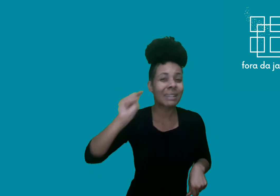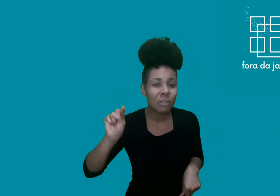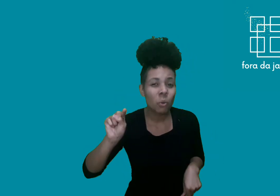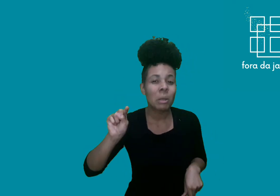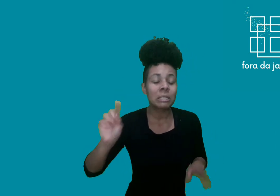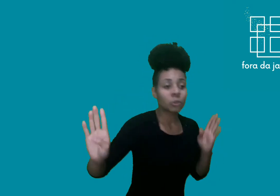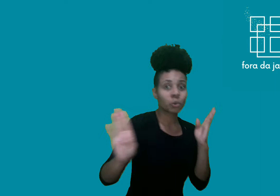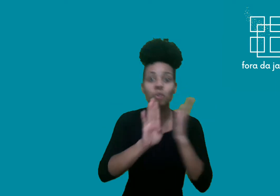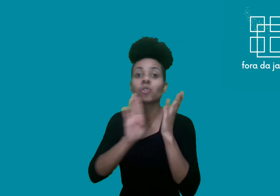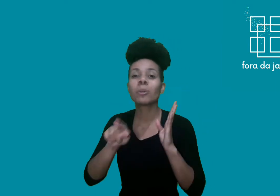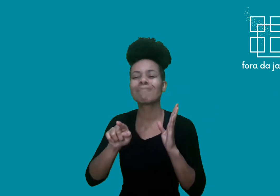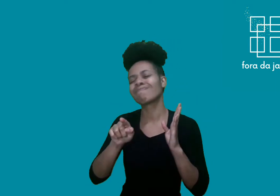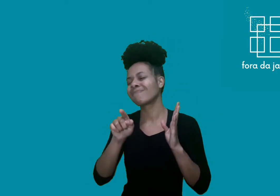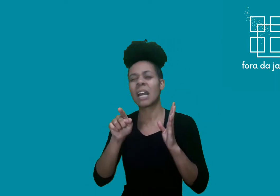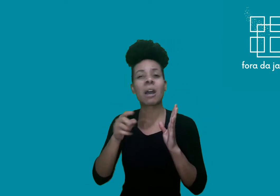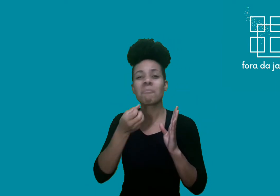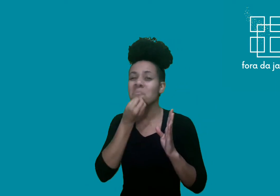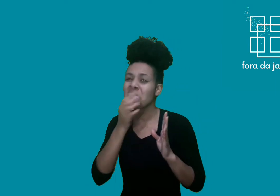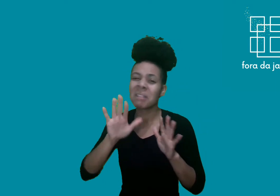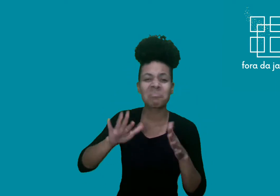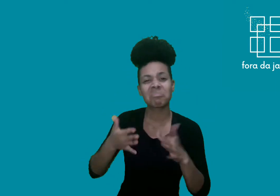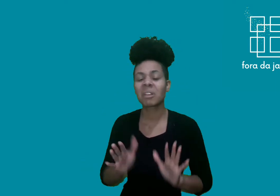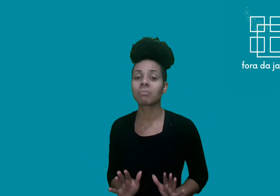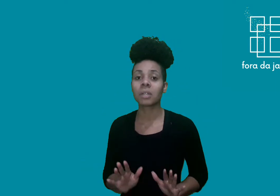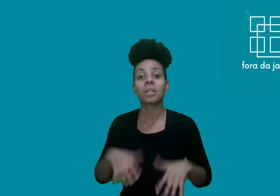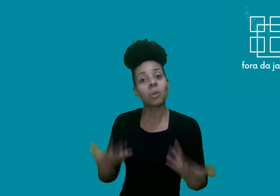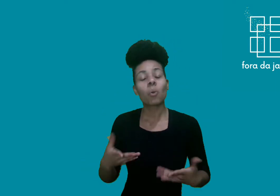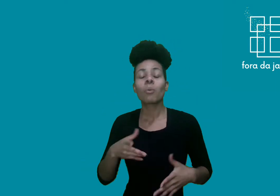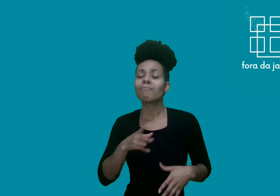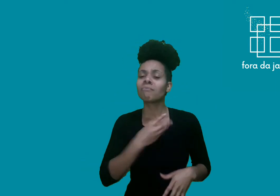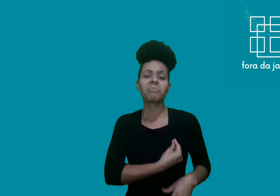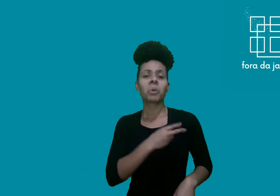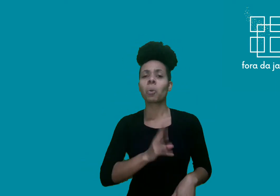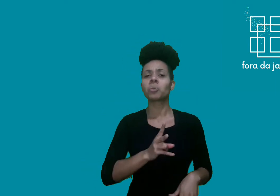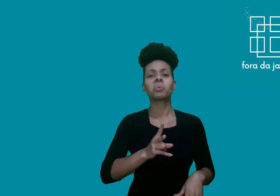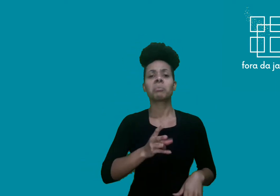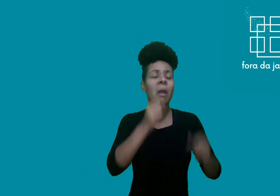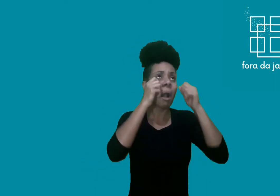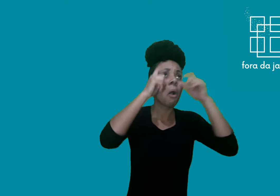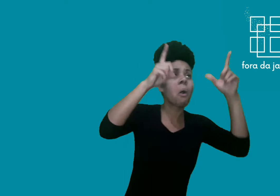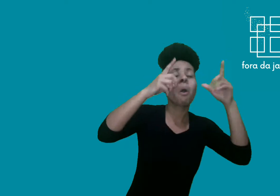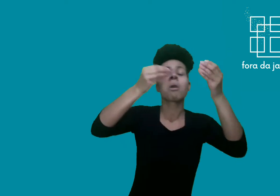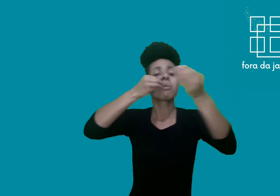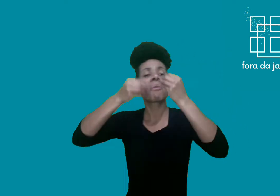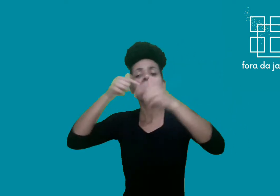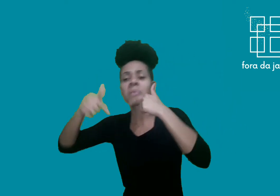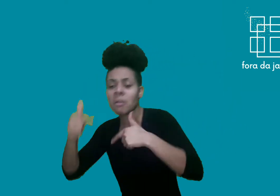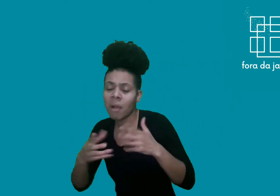gente nem lembra de estar presente, né? E tem um pensamento de Sócrates que eu acho muito interessante. Ele fala assim, que